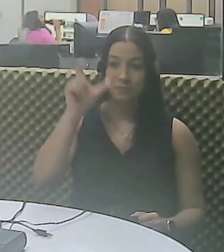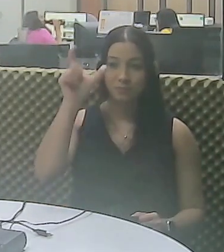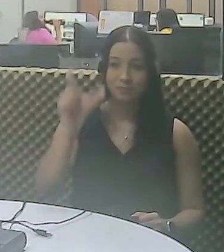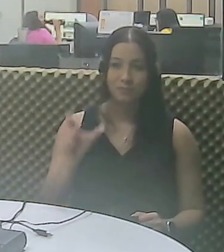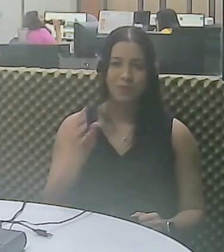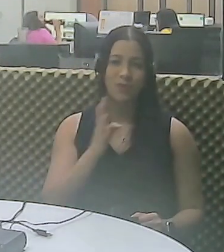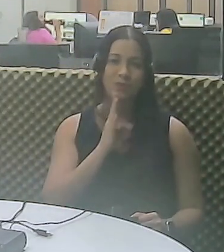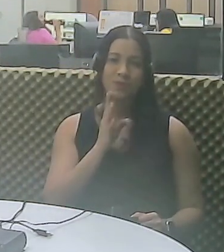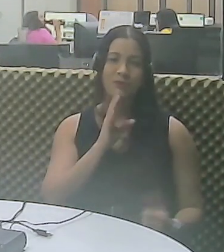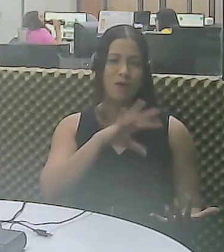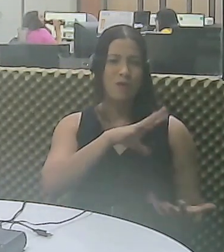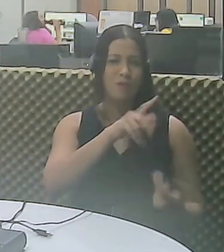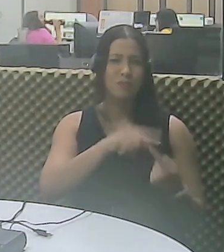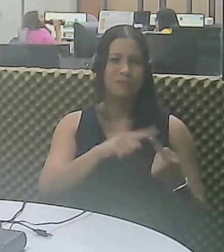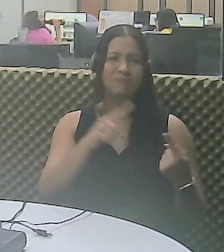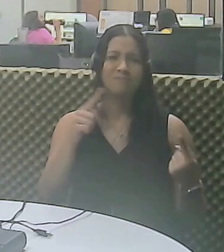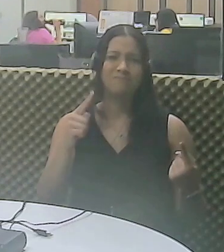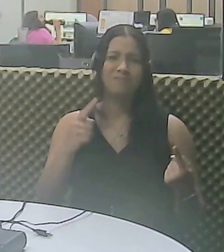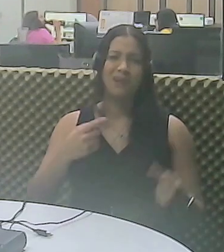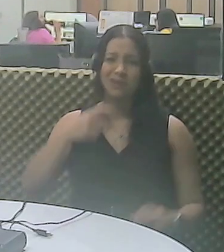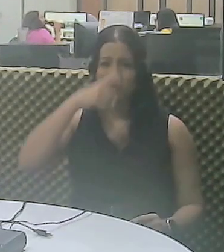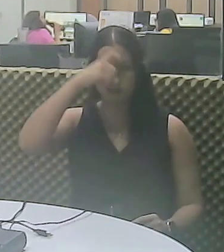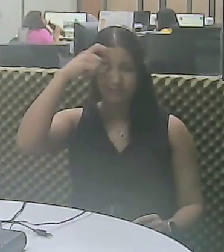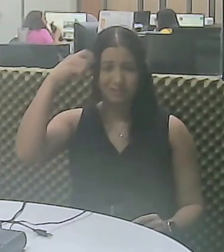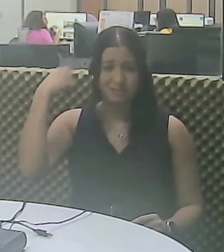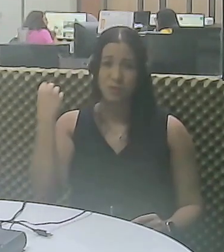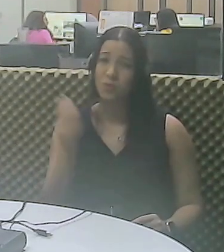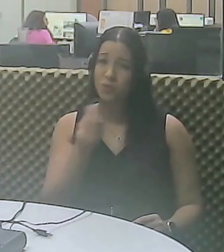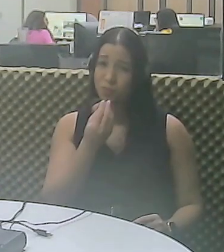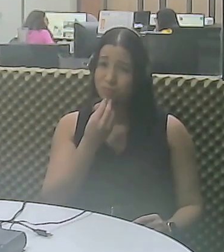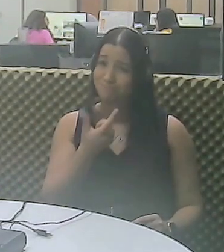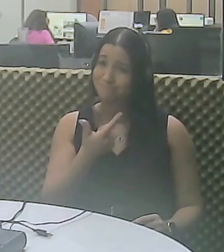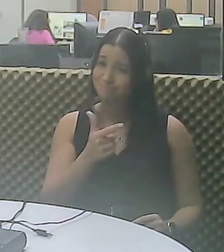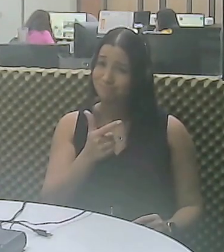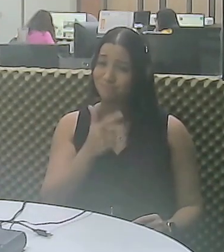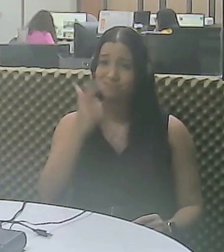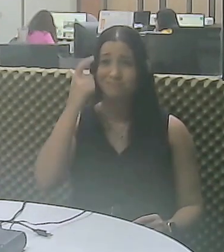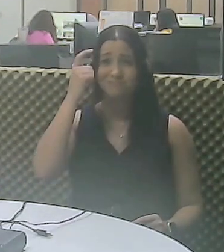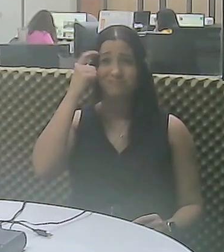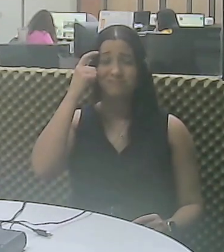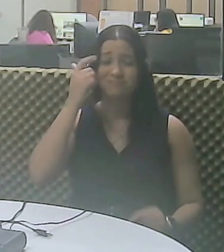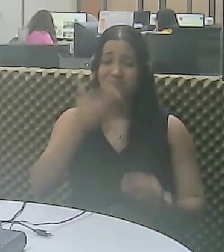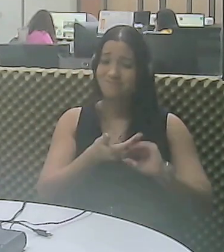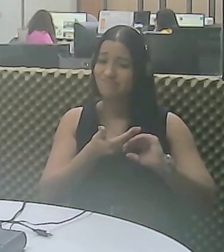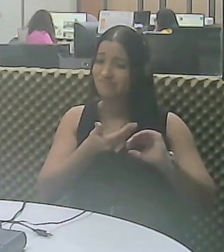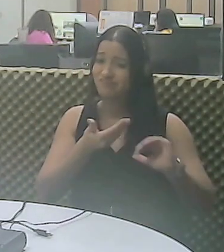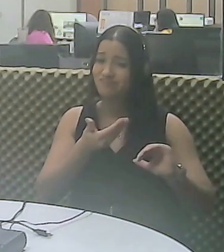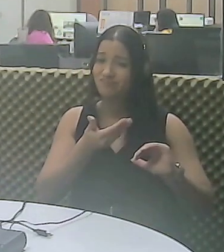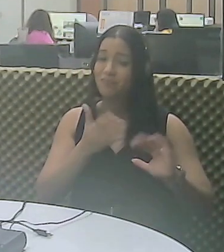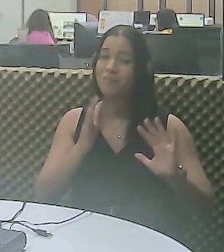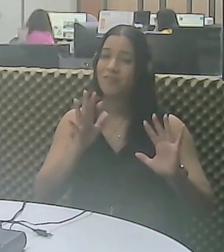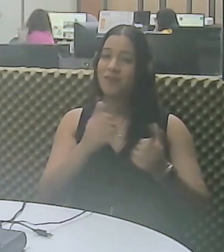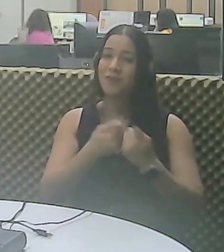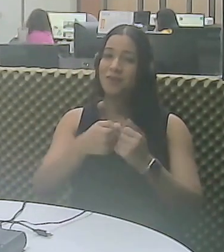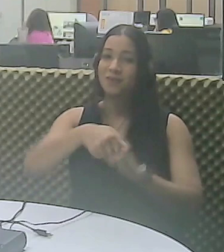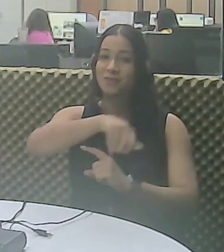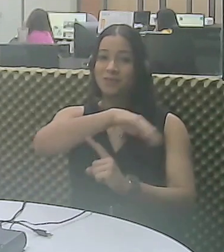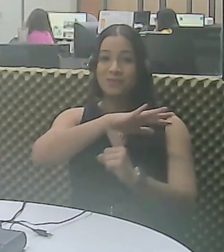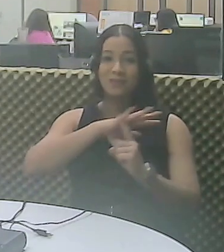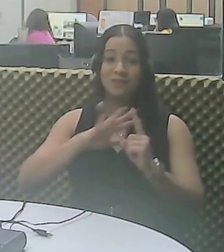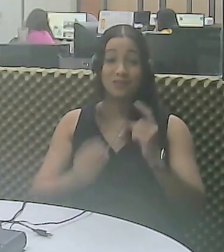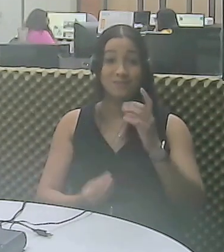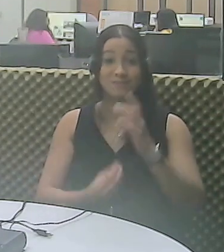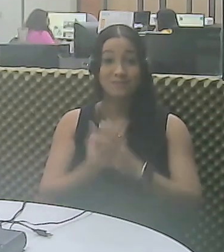do tamanho do nosso mundo, mas teve uma vida difícil, poucas oportunidades e achava que o mundo não foi feito para ele, até o busão social aparecer.